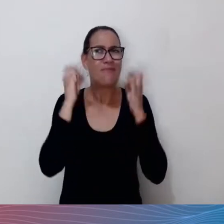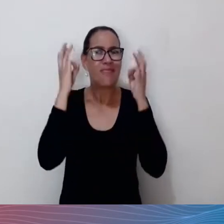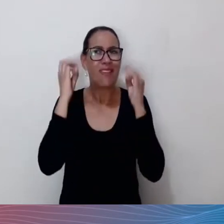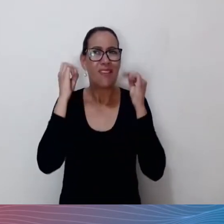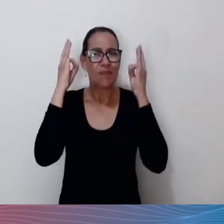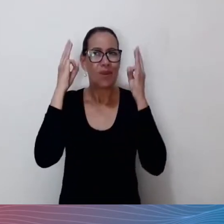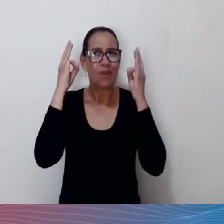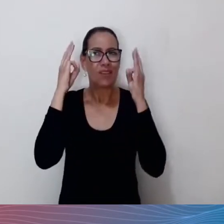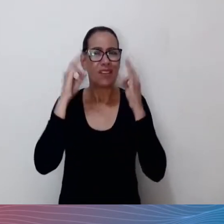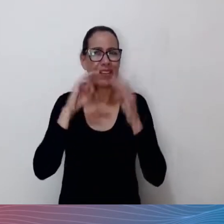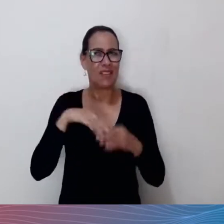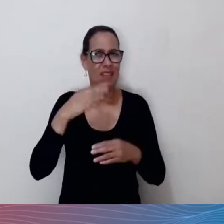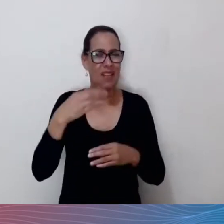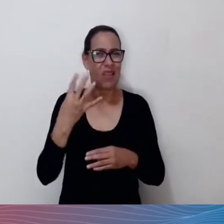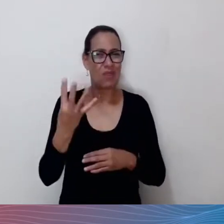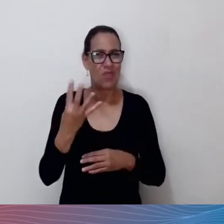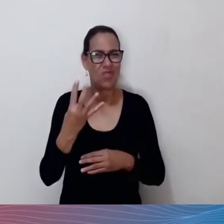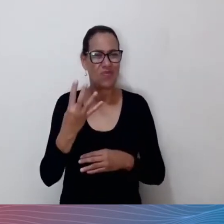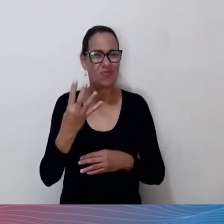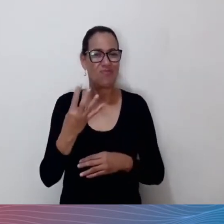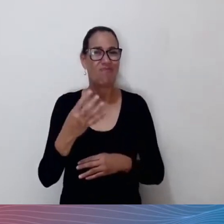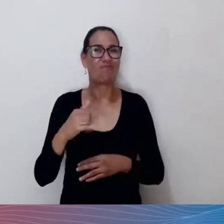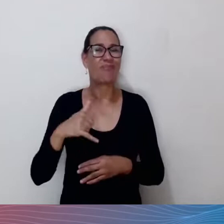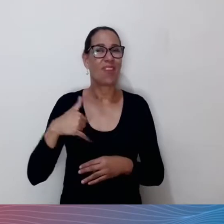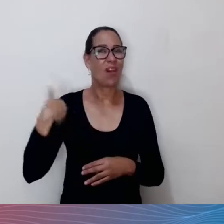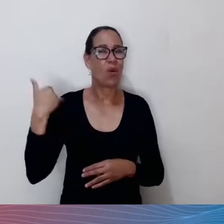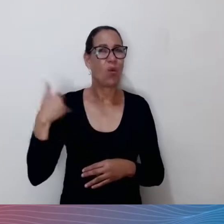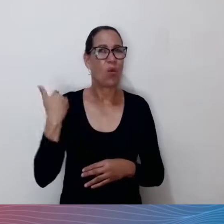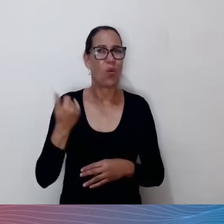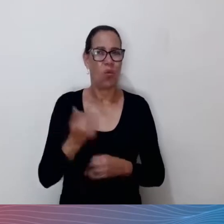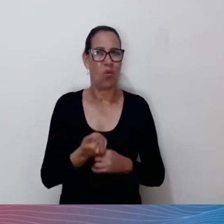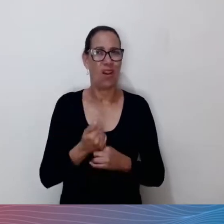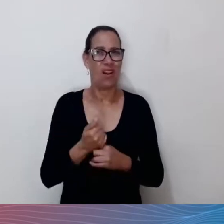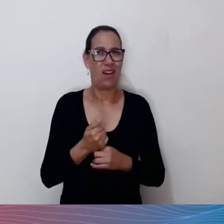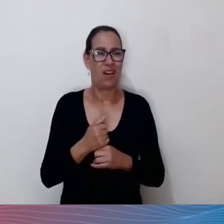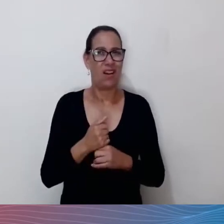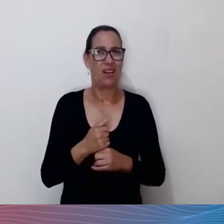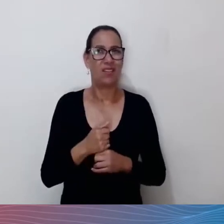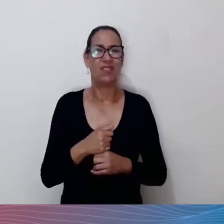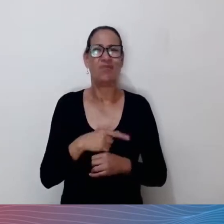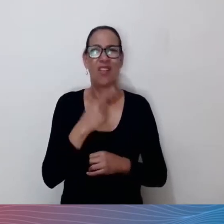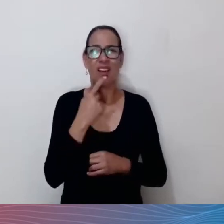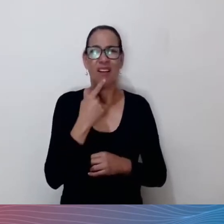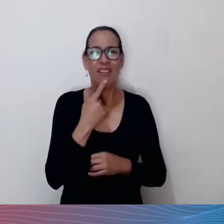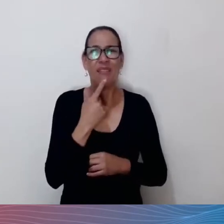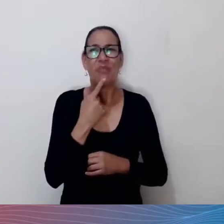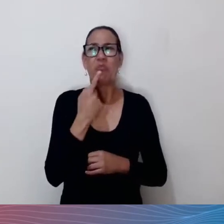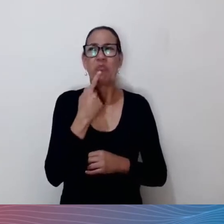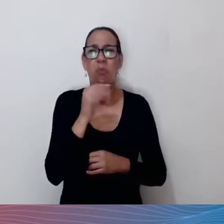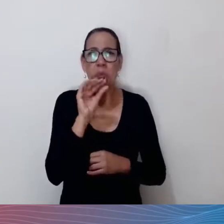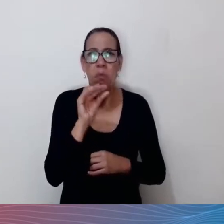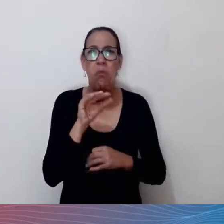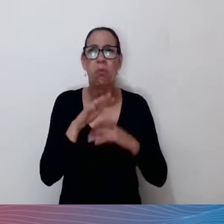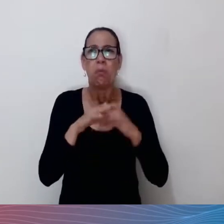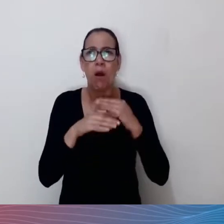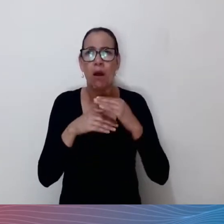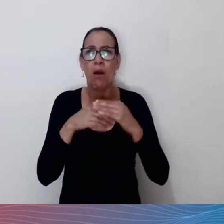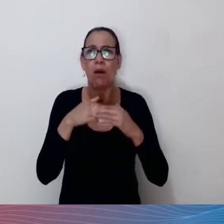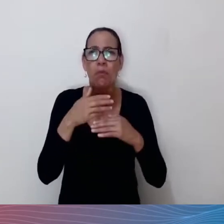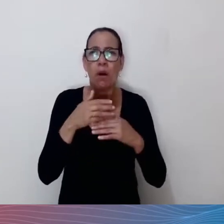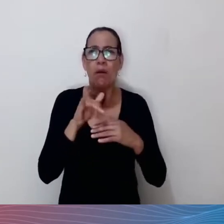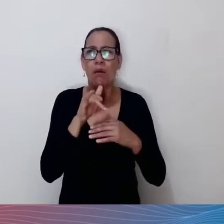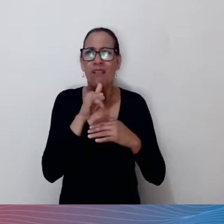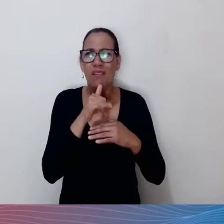deserto de Midian, ele ficou pesado de língua, pesado de boca. Tanto é que ele rogou a Deus, Deus lhe